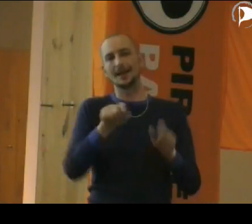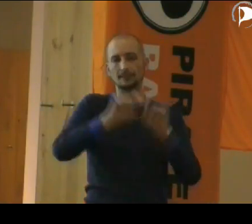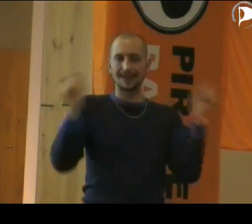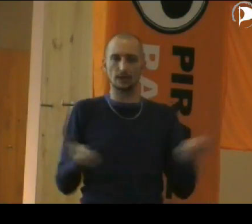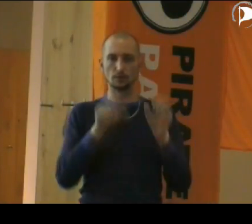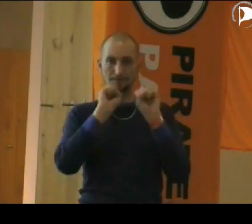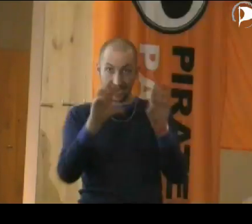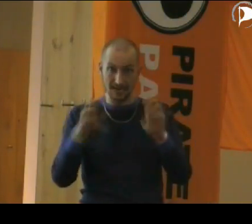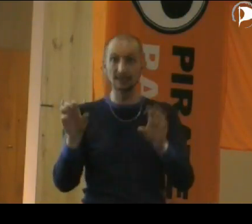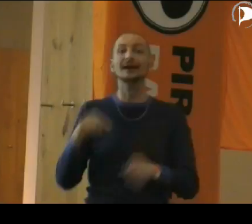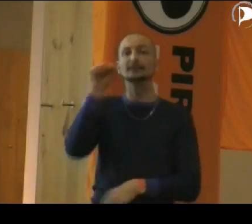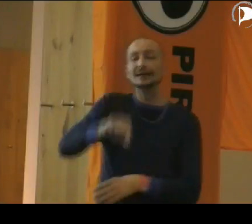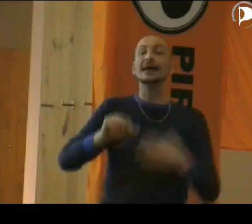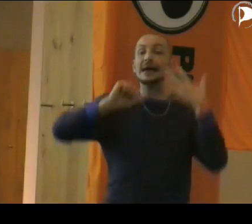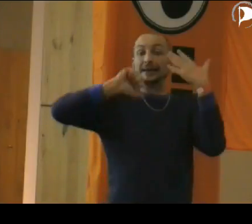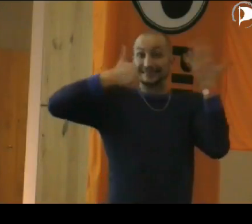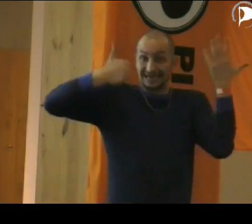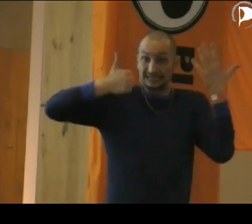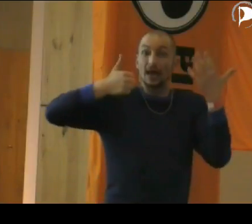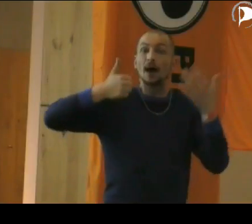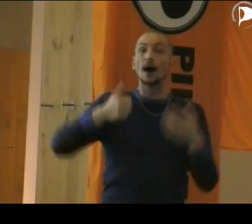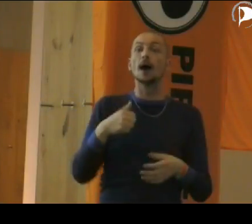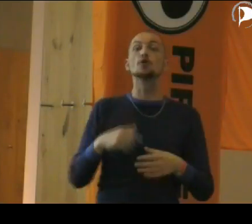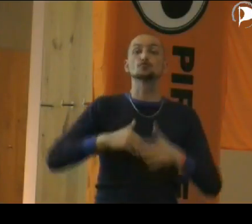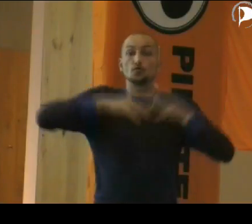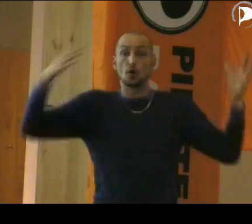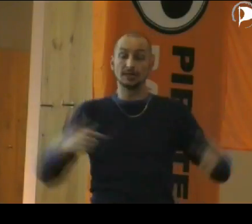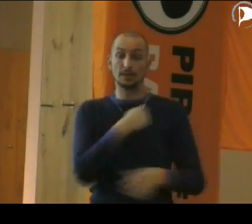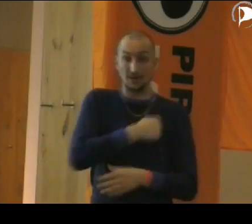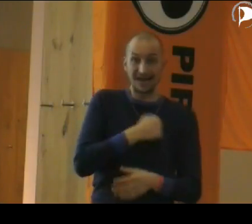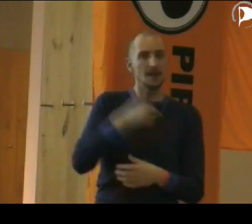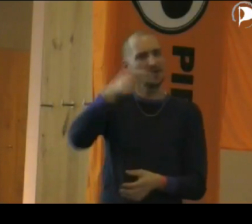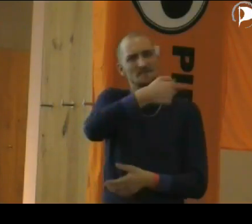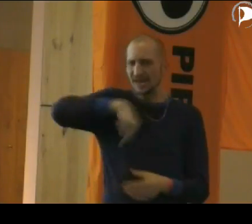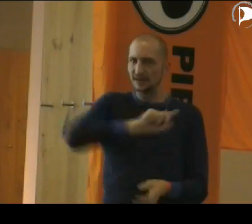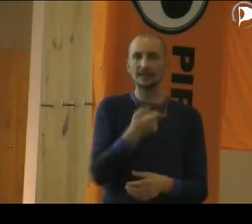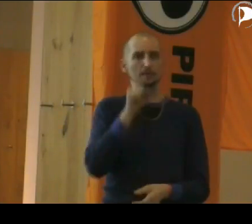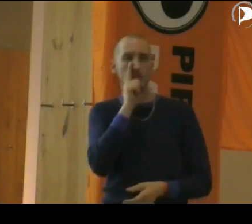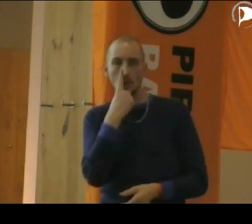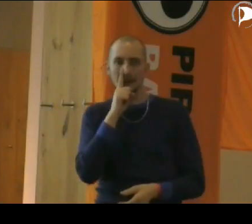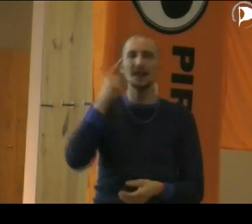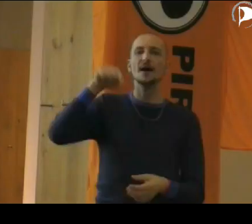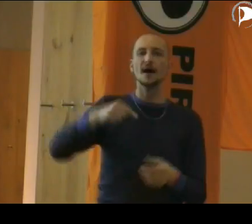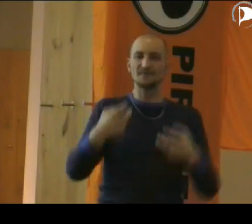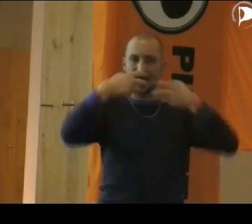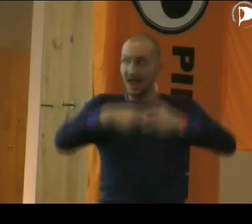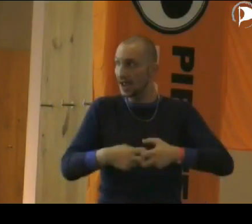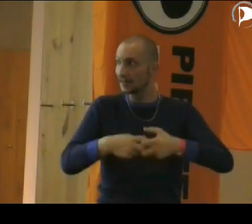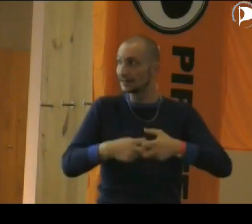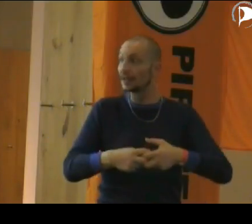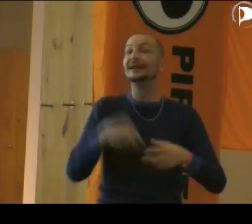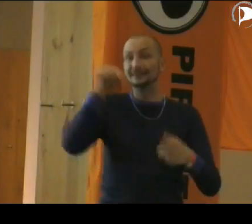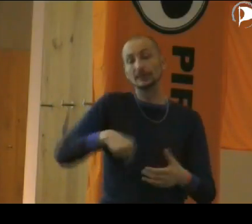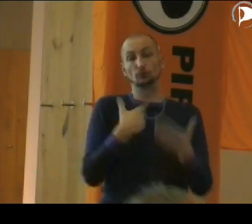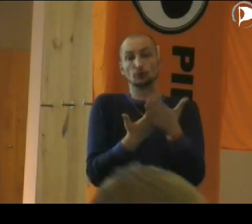sind die sechstgrößte partei einst g8 status also nicht irgendein jubelverein dementsprechend sollten wir uns einfach mal wegen der öffentlichkeit